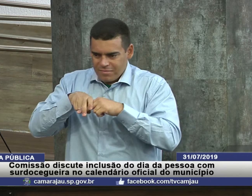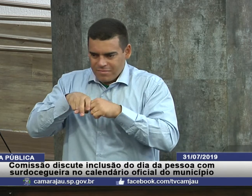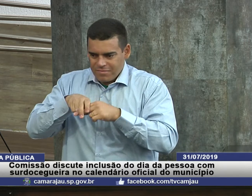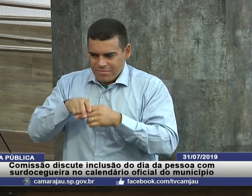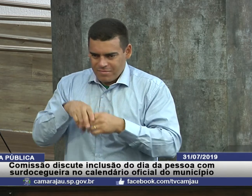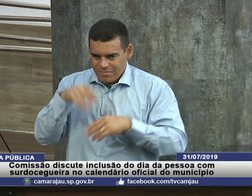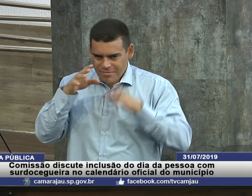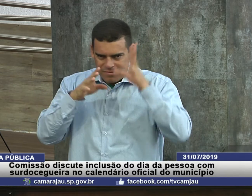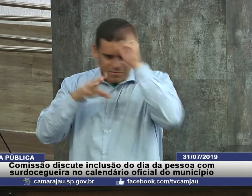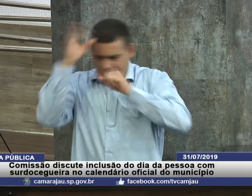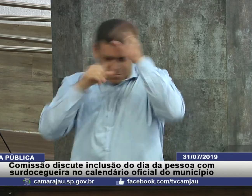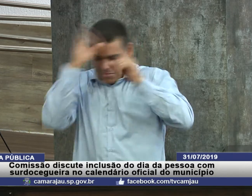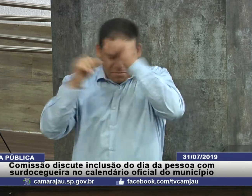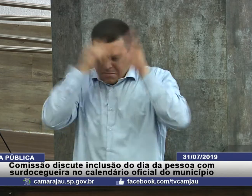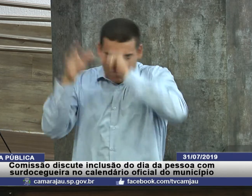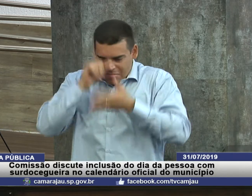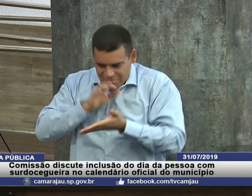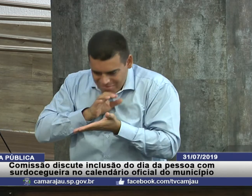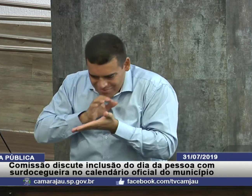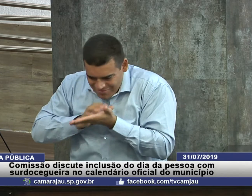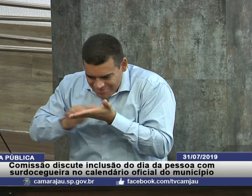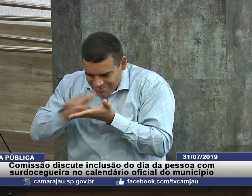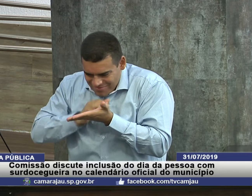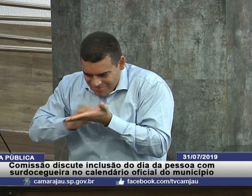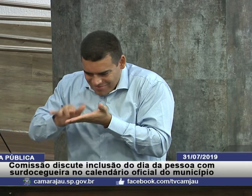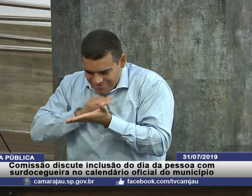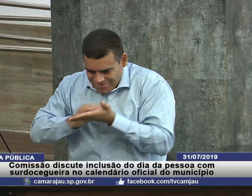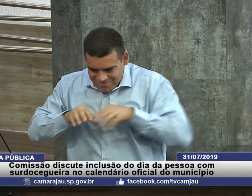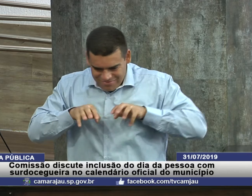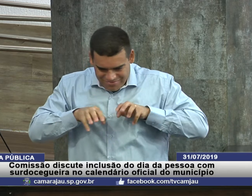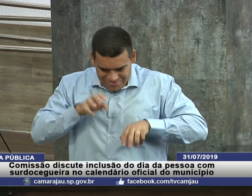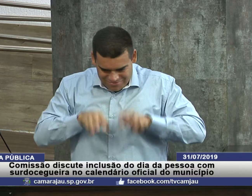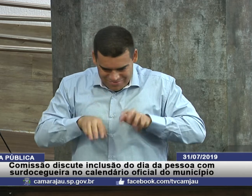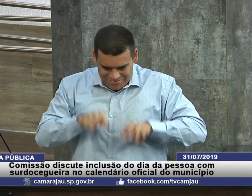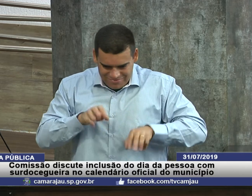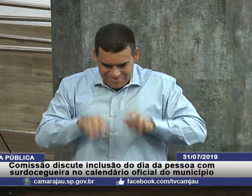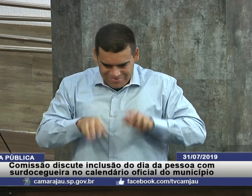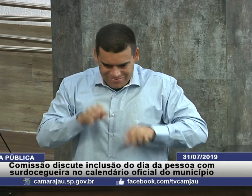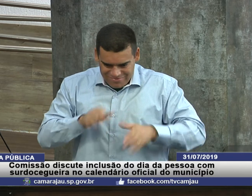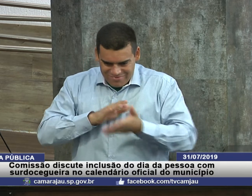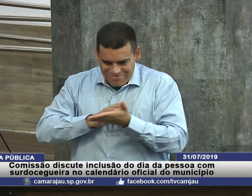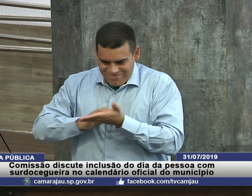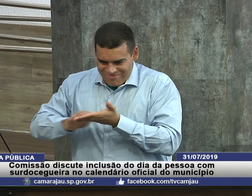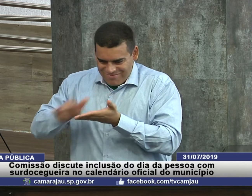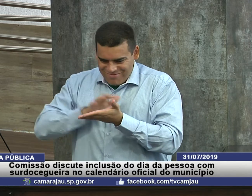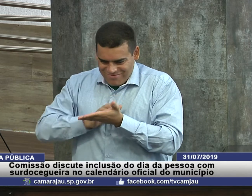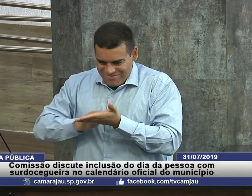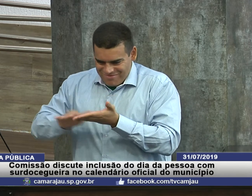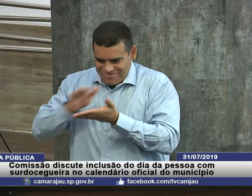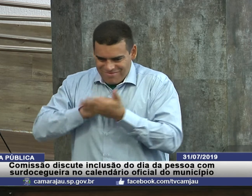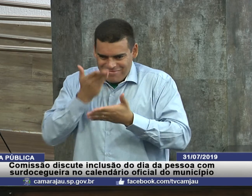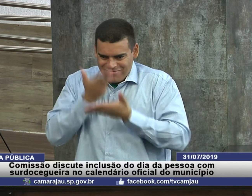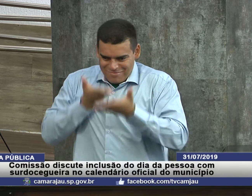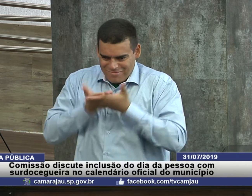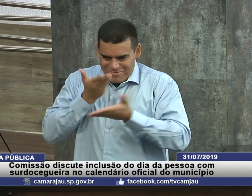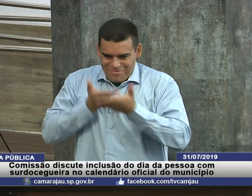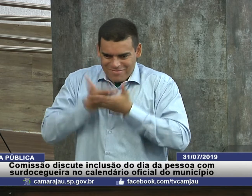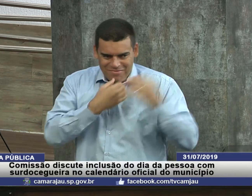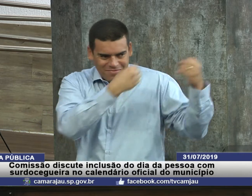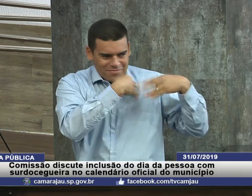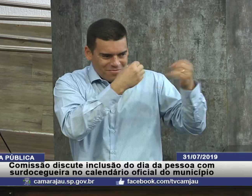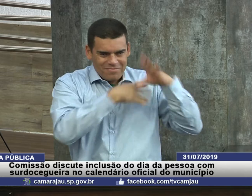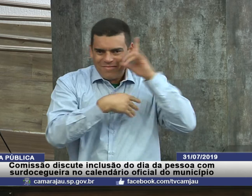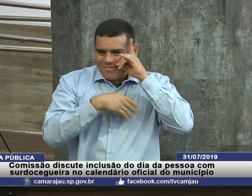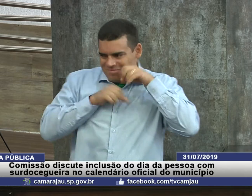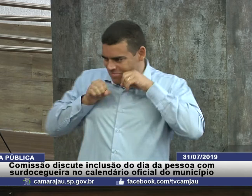E foi a Adriana que me apresentou um mundo a partir da Libras tátil, um mundo a partir do Braille, um mundo a partir do